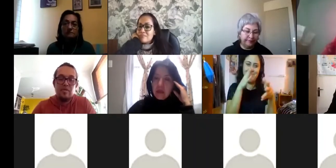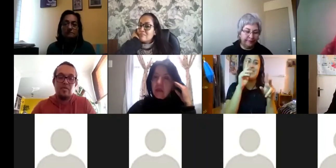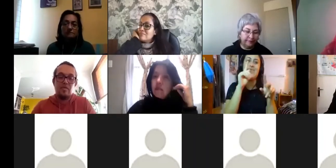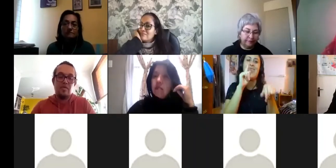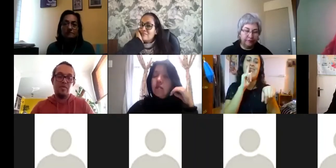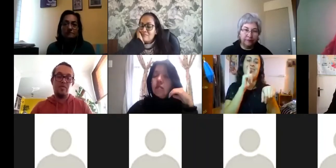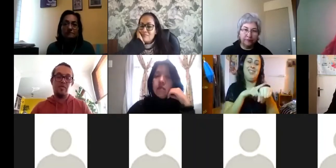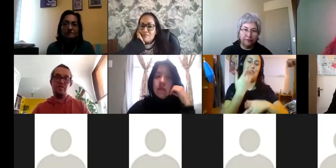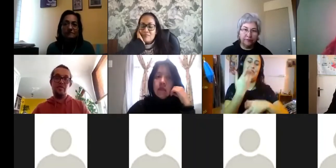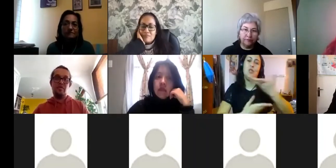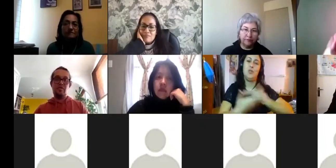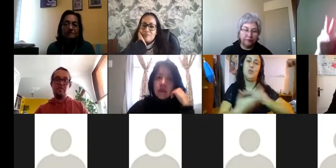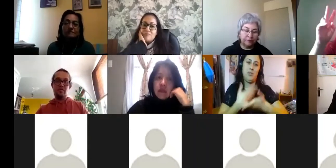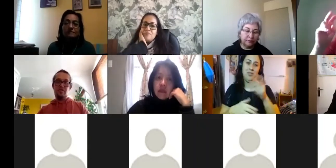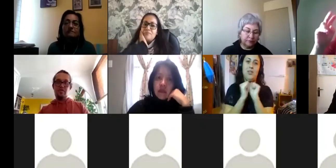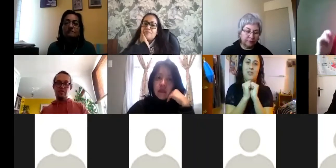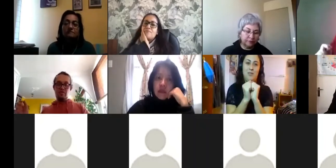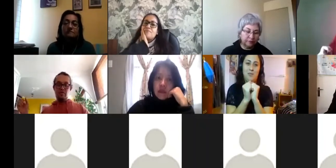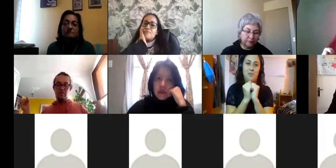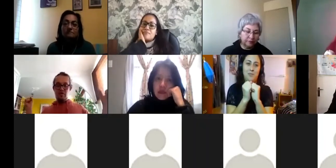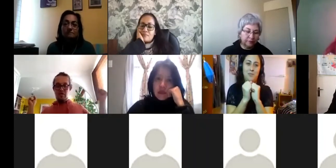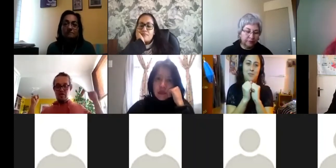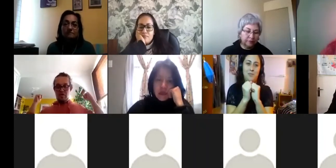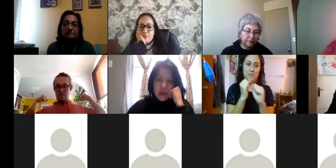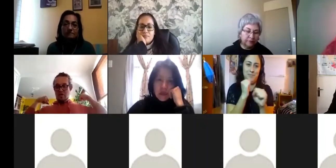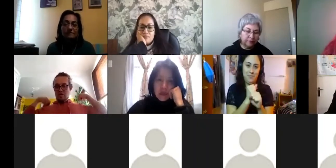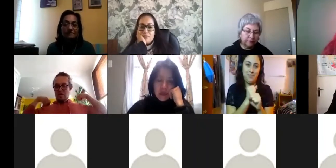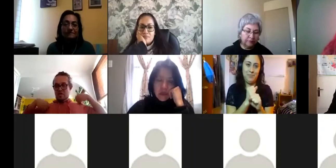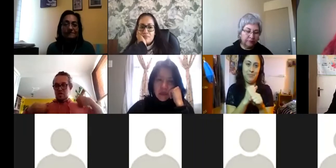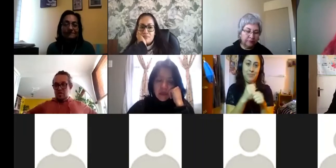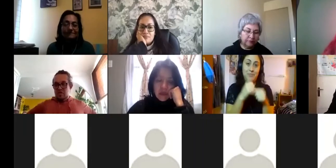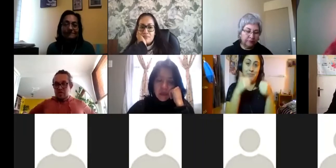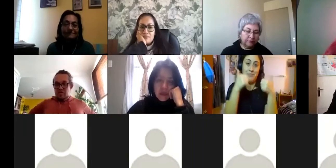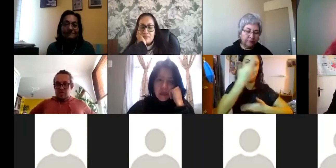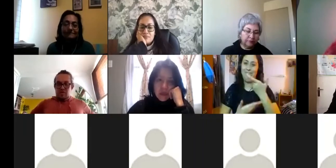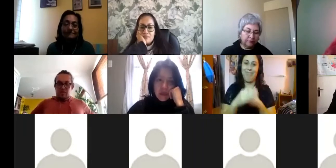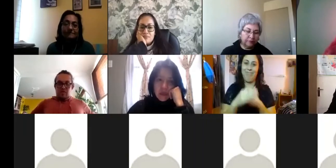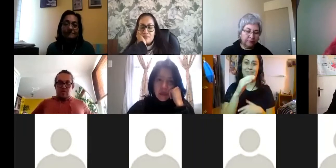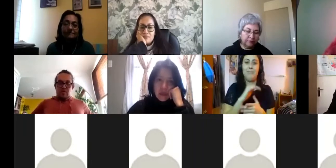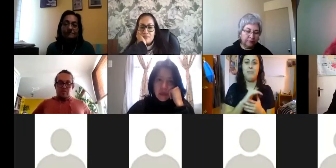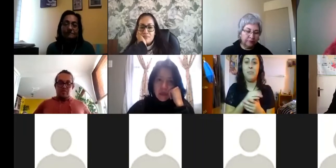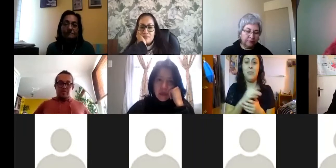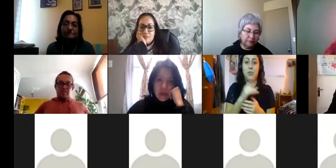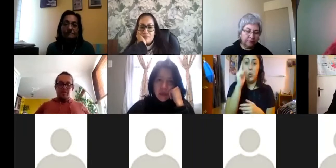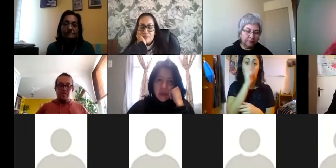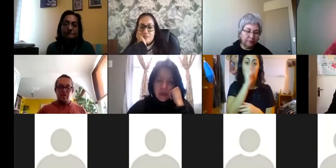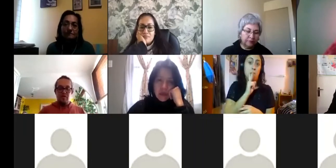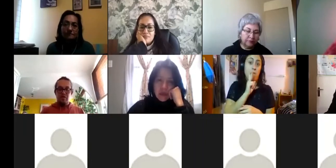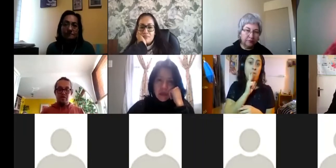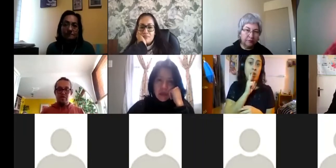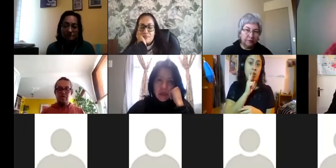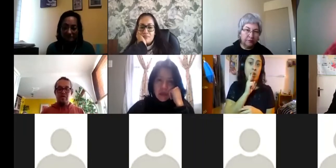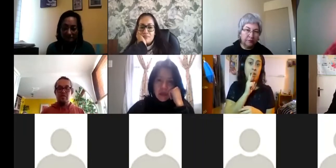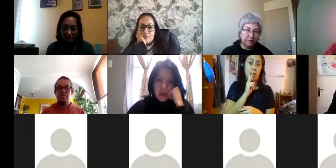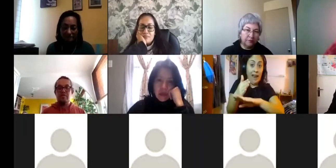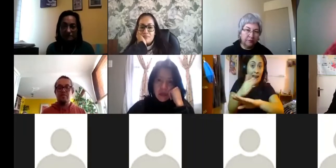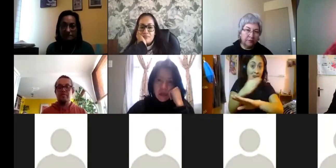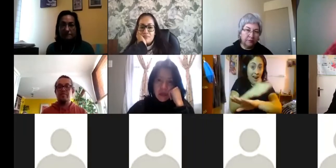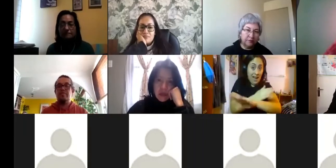lo que cada uno participa, son como convivencias. El último viernes, antes de que